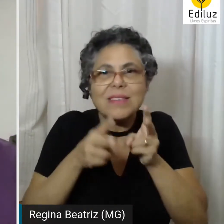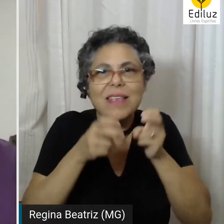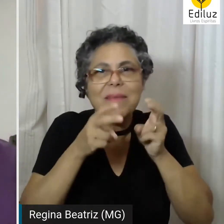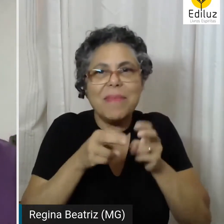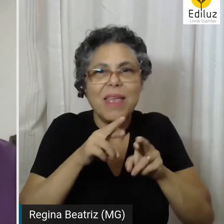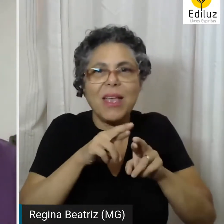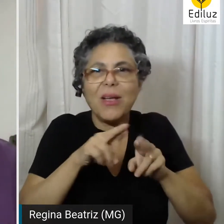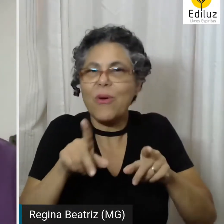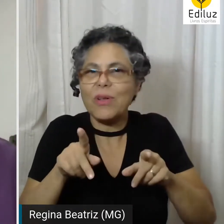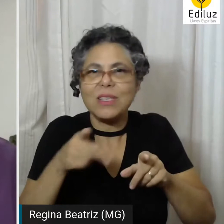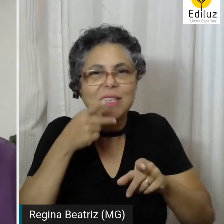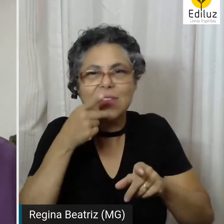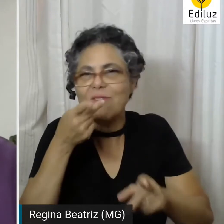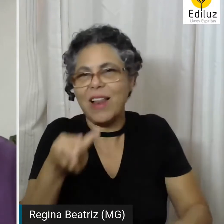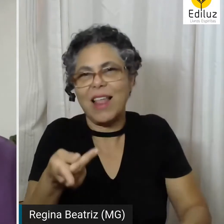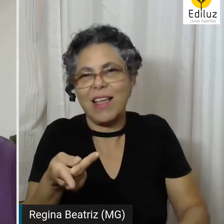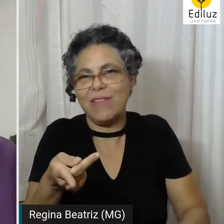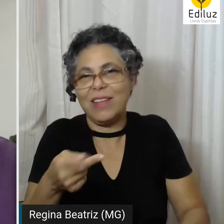era dito.